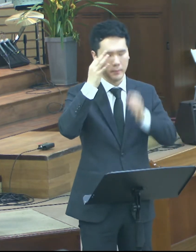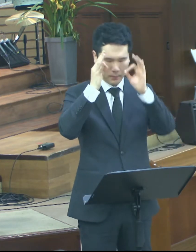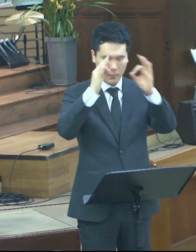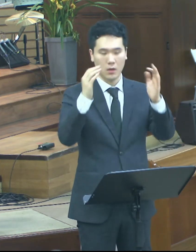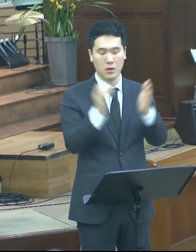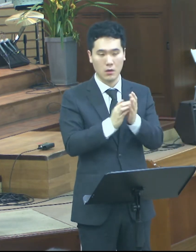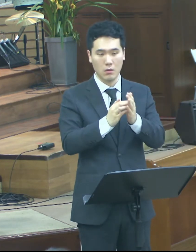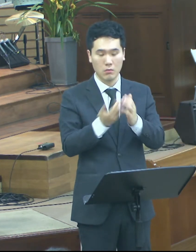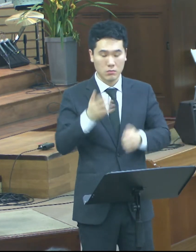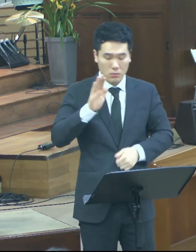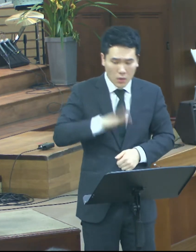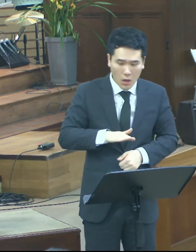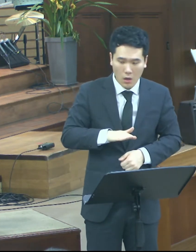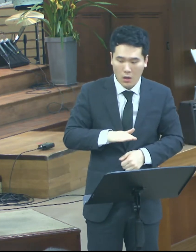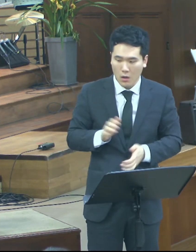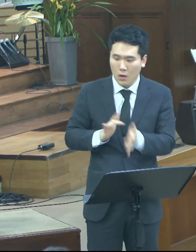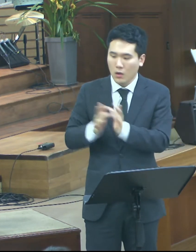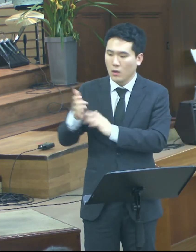잘 날 모르느냐 아직 그 말씀을 하시는 거예요.